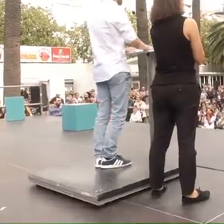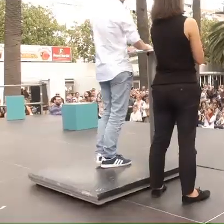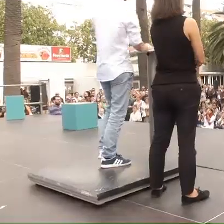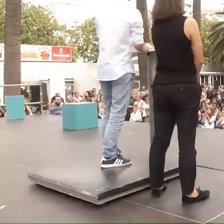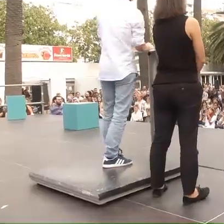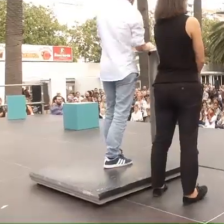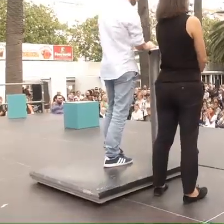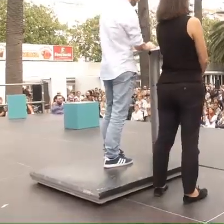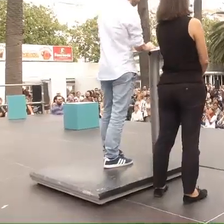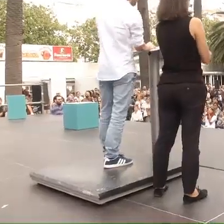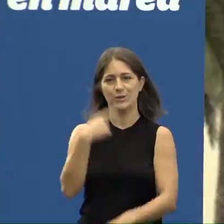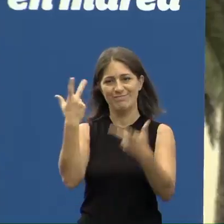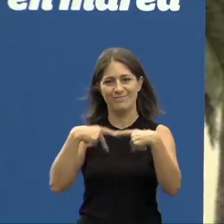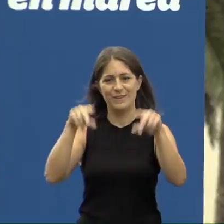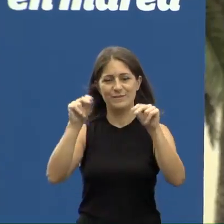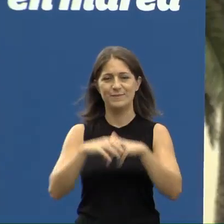E remato